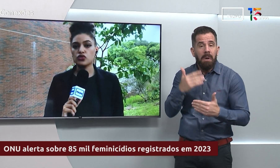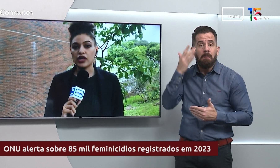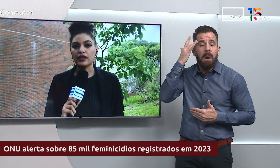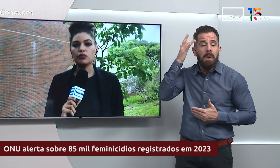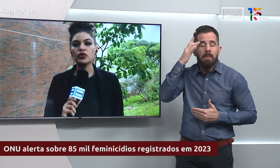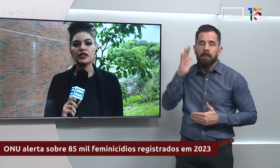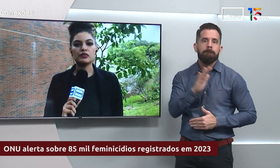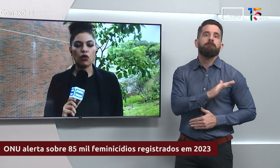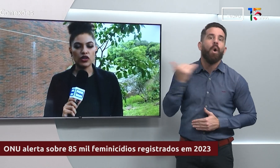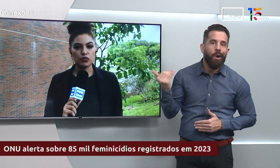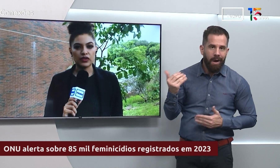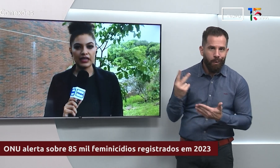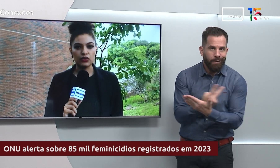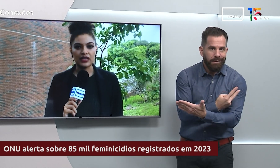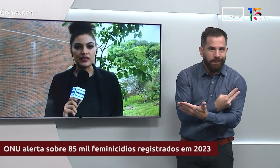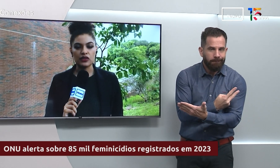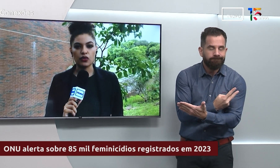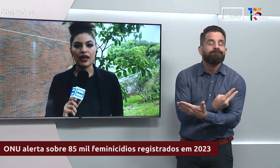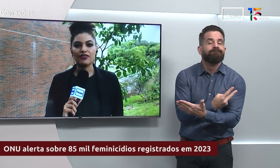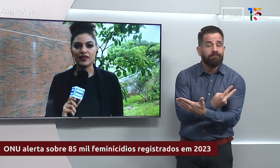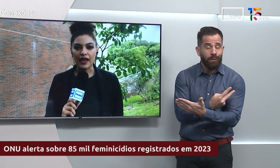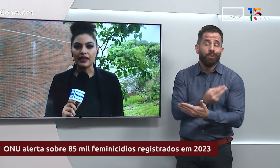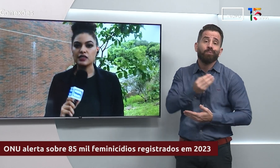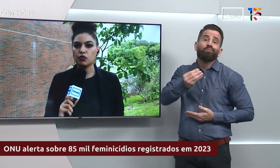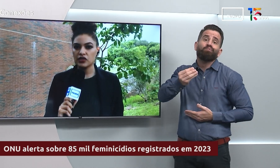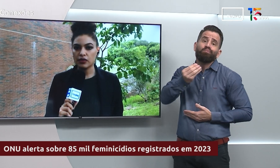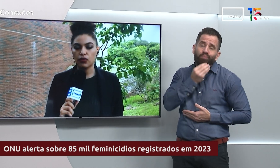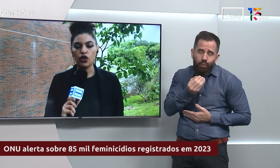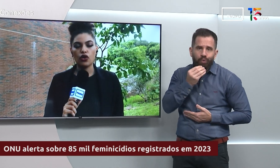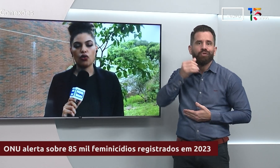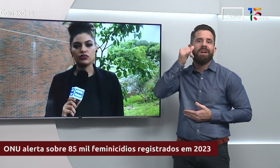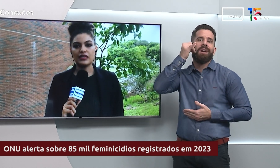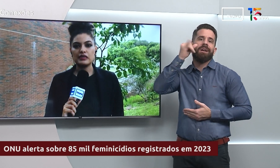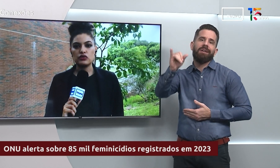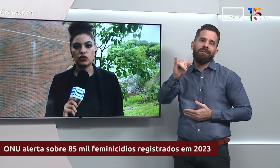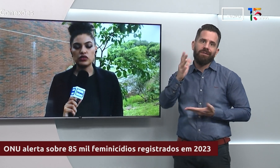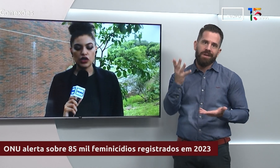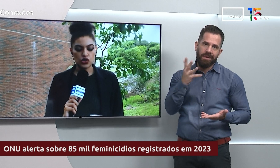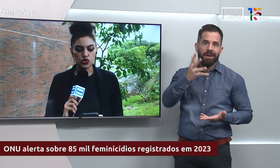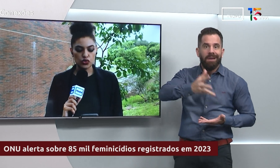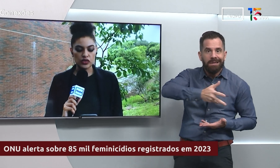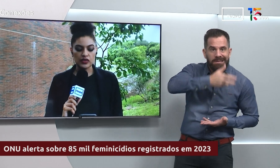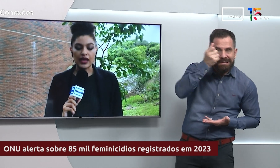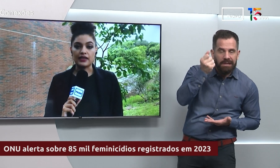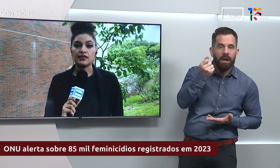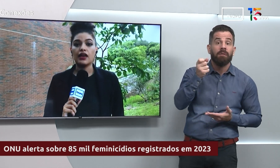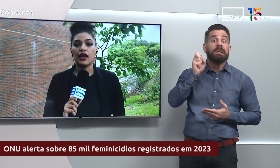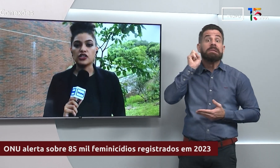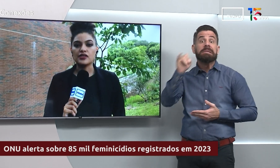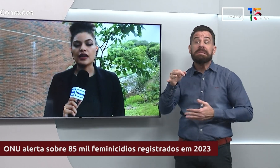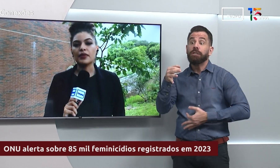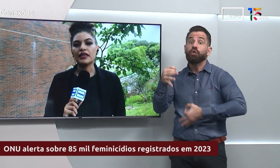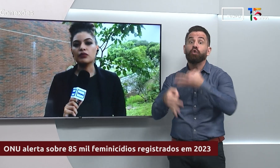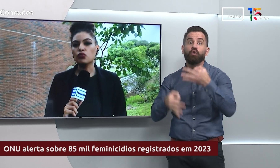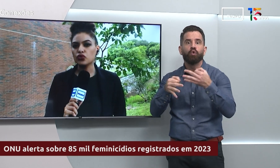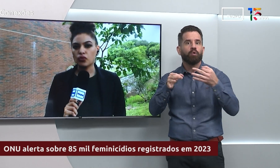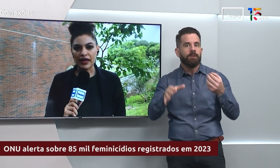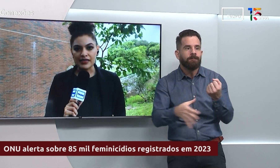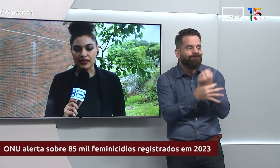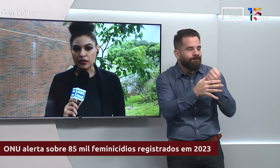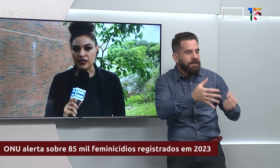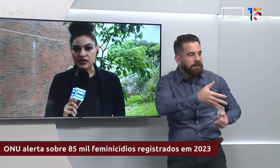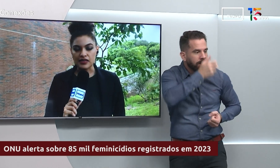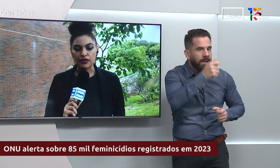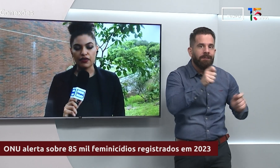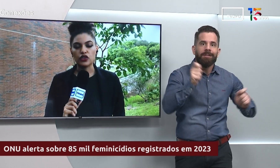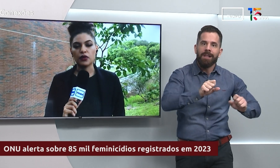isso sugere que muitas mortes poderiam ter sido evitadas, por exemplo, com decisões judiciais. A gente sabe que muito mais